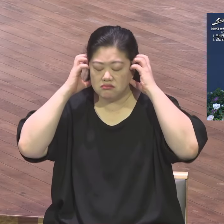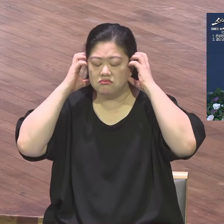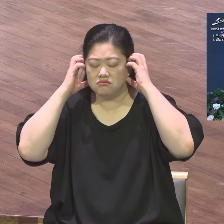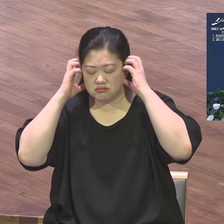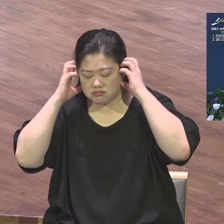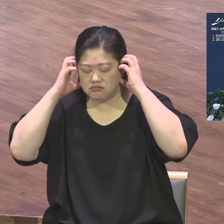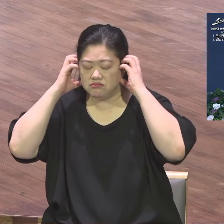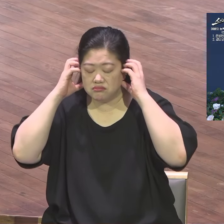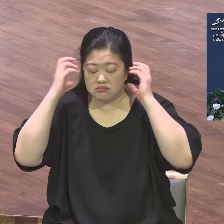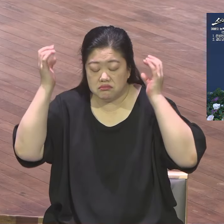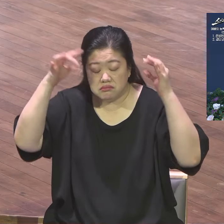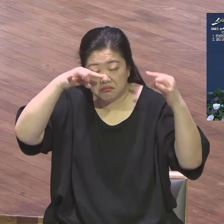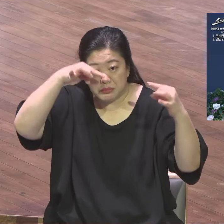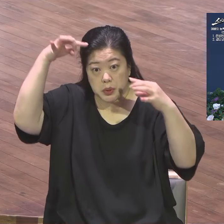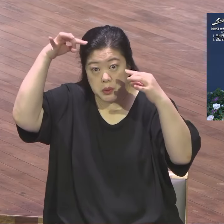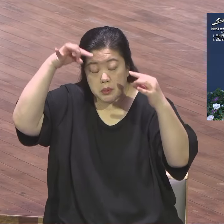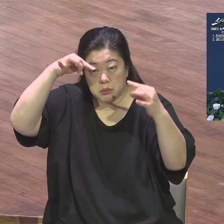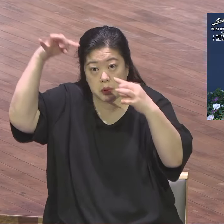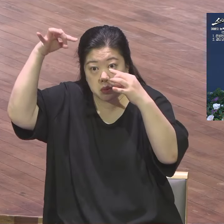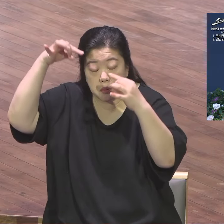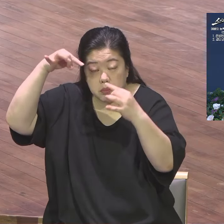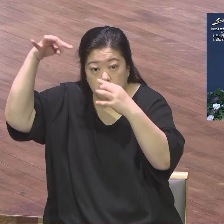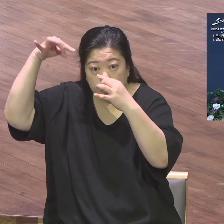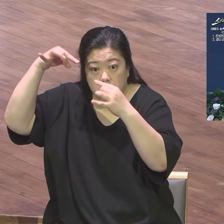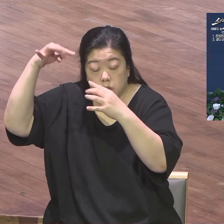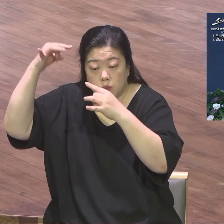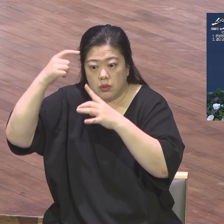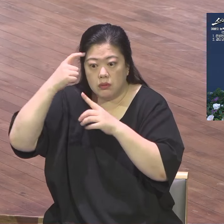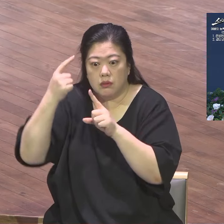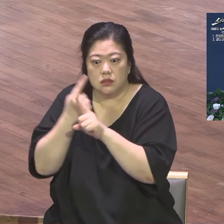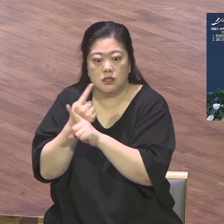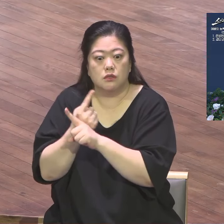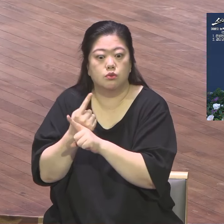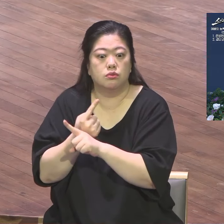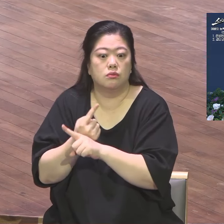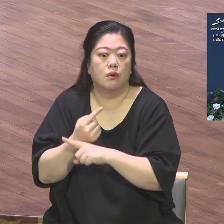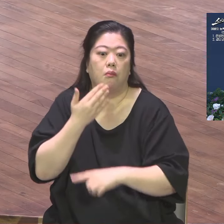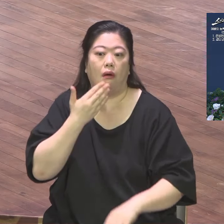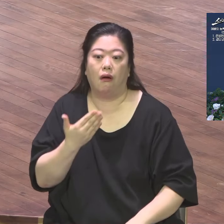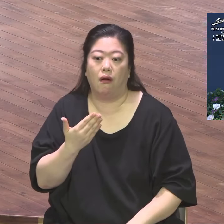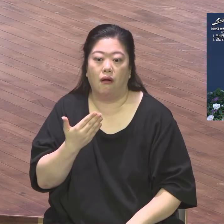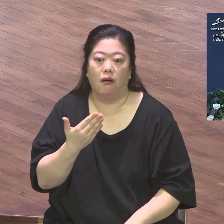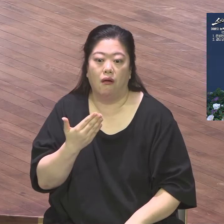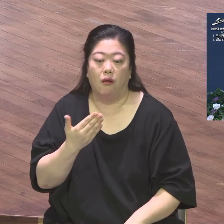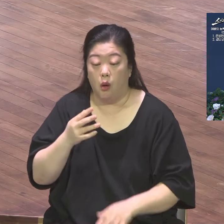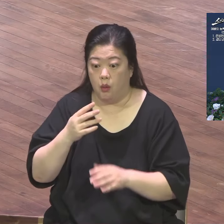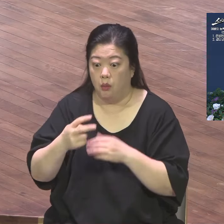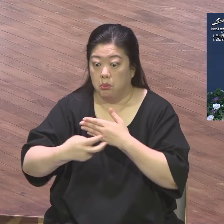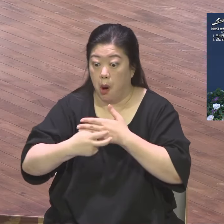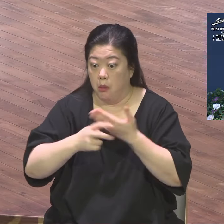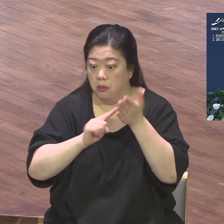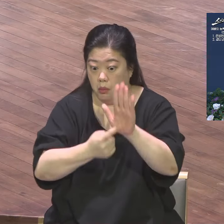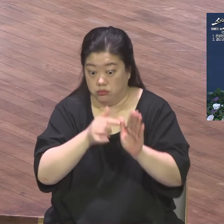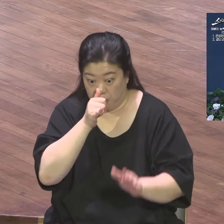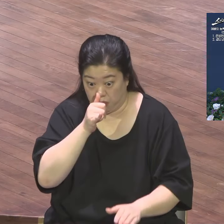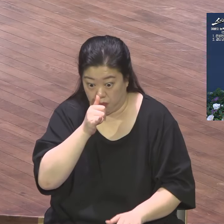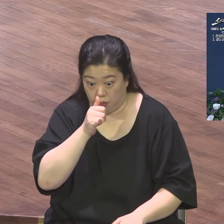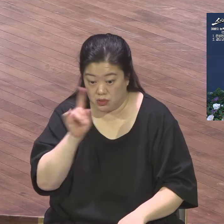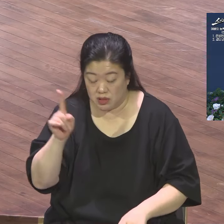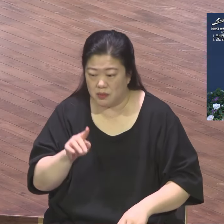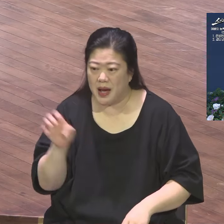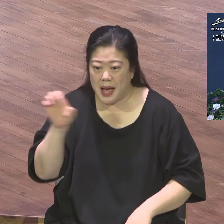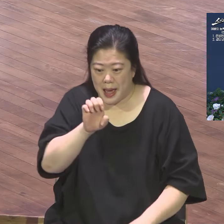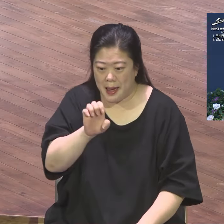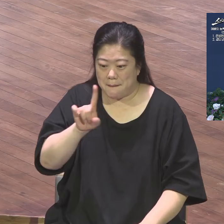이 연구가 있는데 실제로 뇌졸중 환자라든가 파킨슨병에 걸린 사람들 신경학적